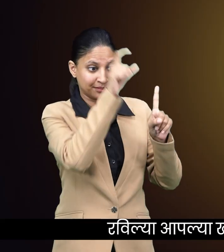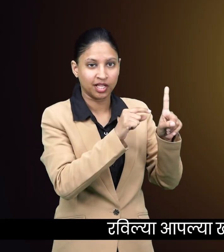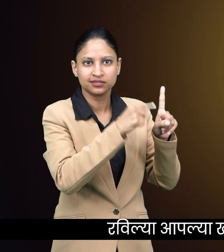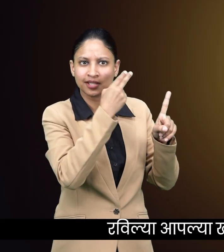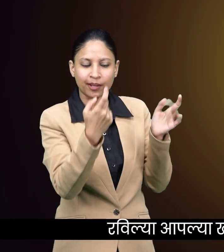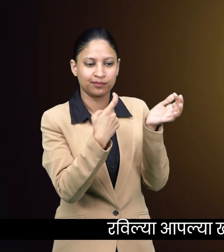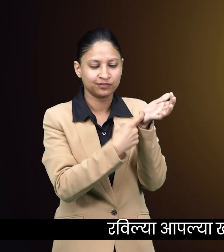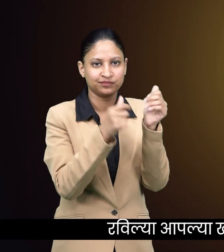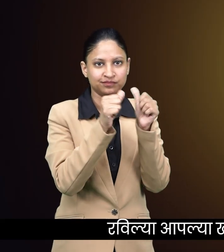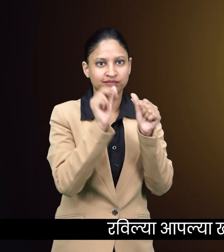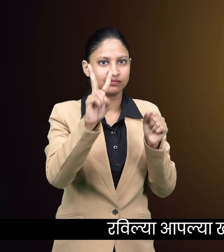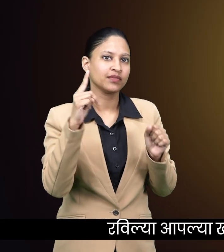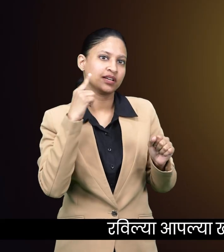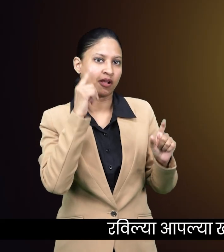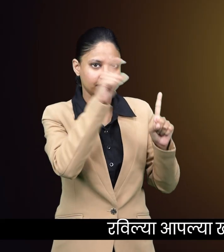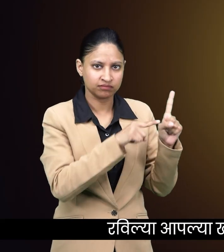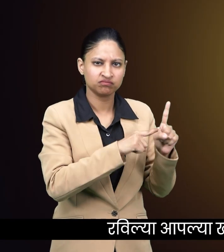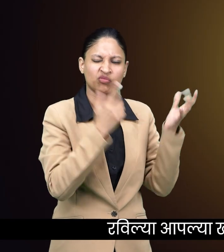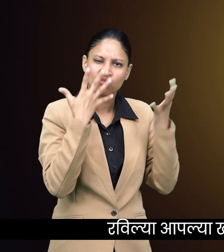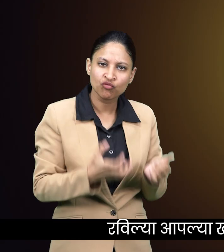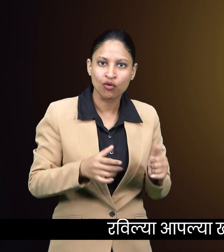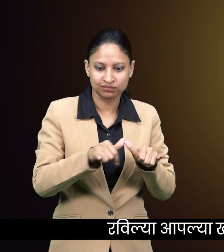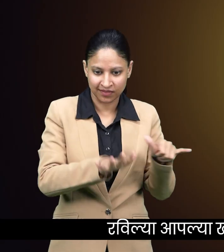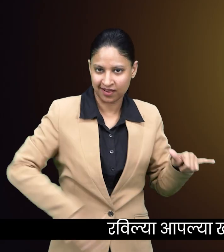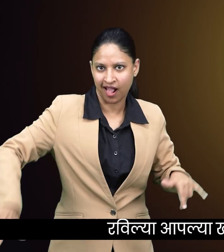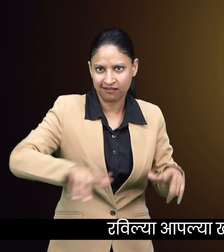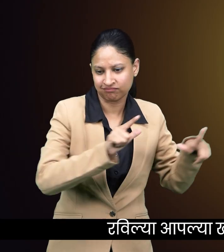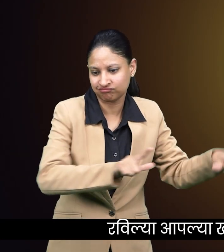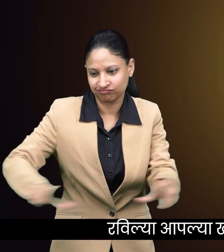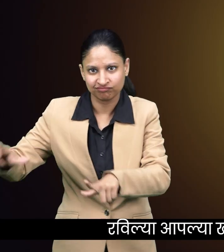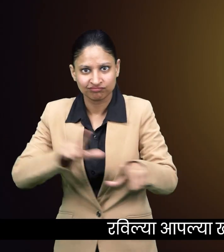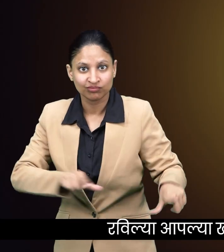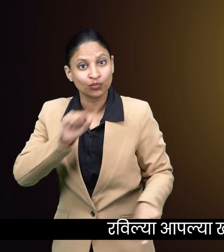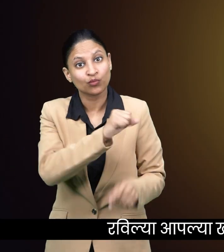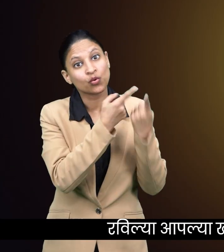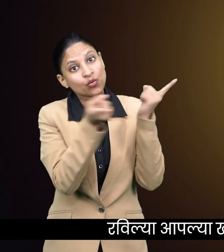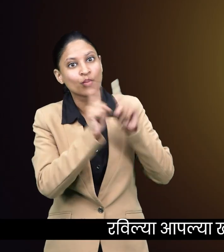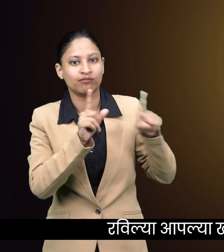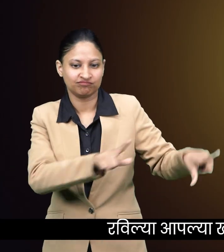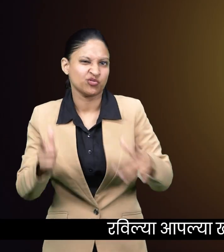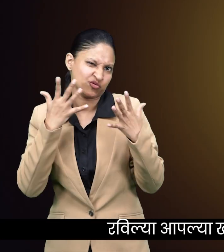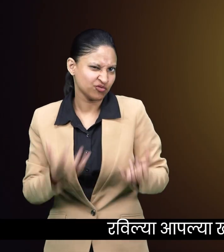प्रश्न: रवीला आपल्या खोलीच्या जमिनीत टाइल्स लावायचे आहेत.